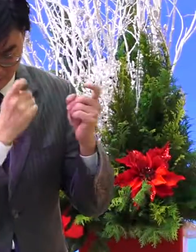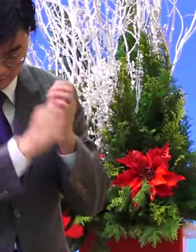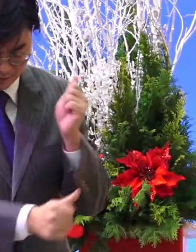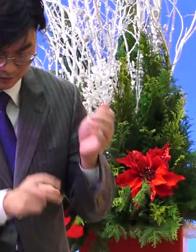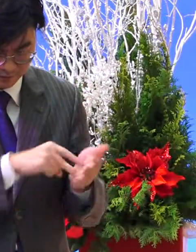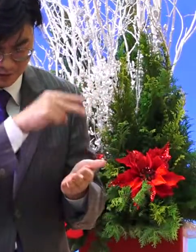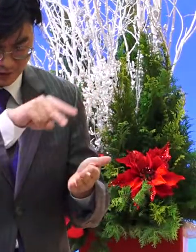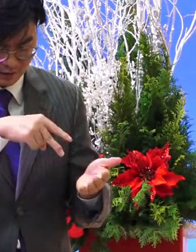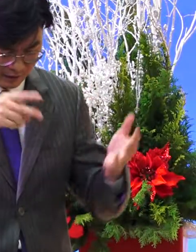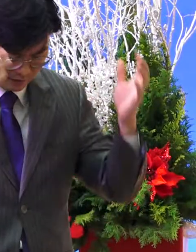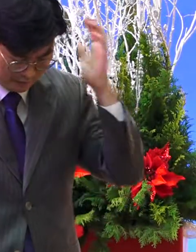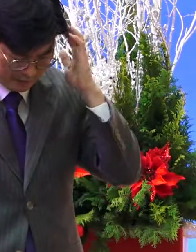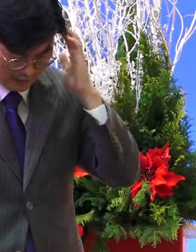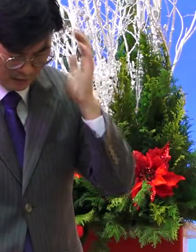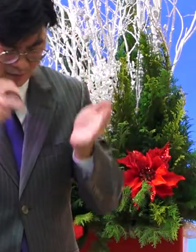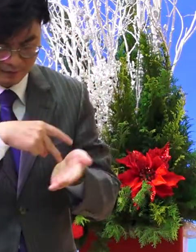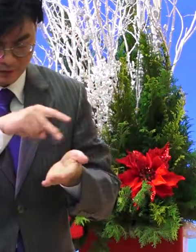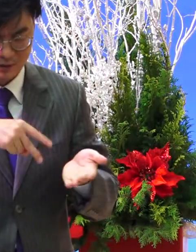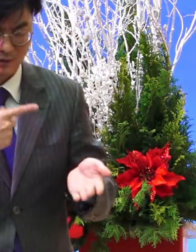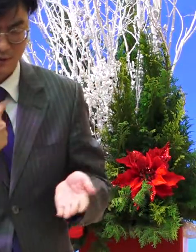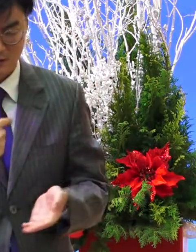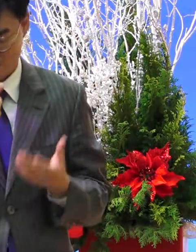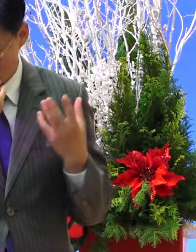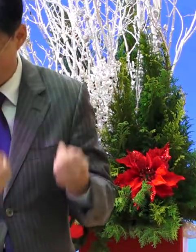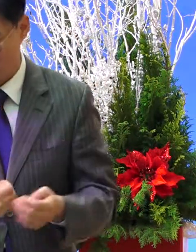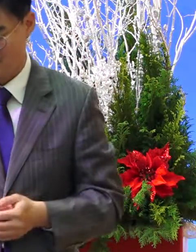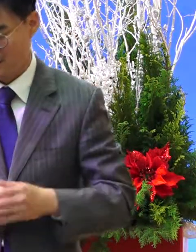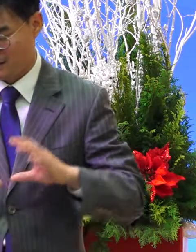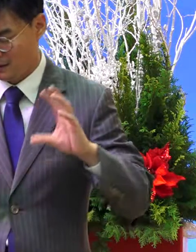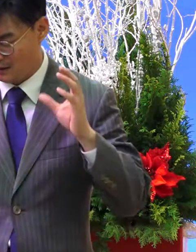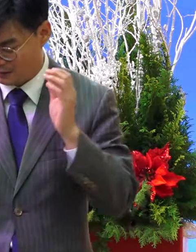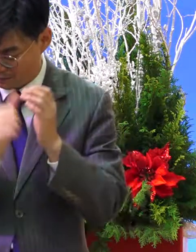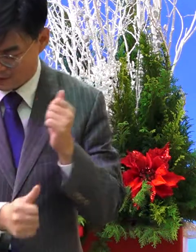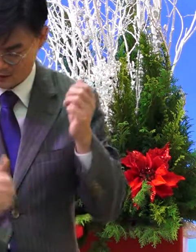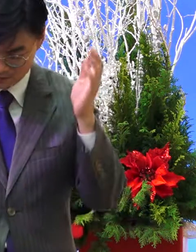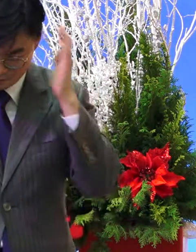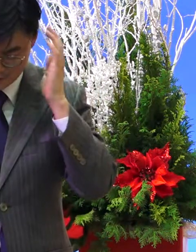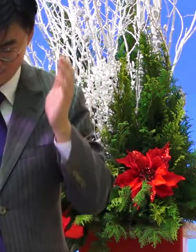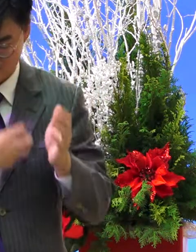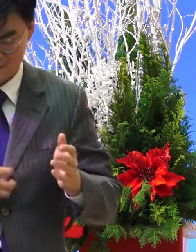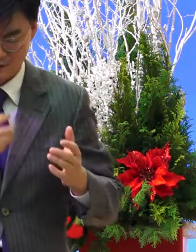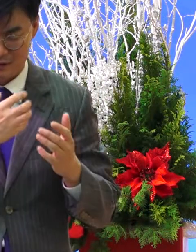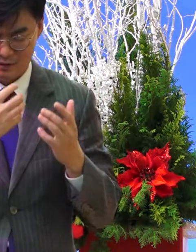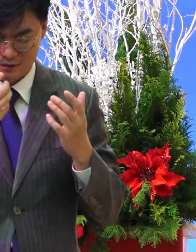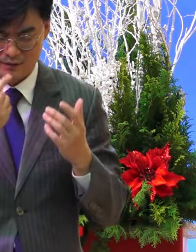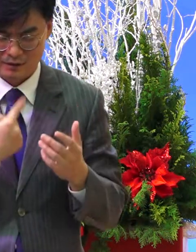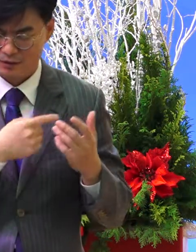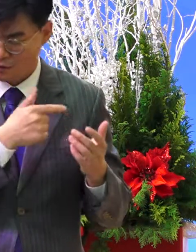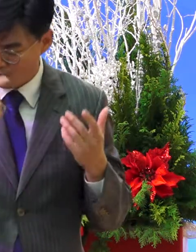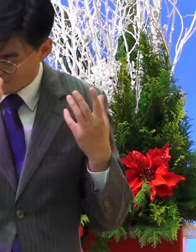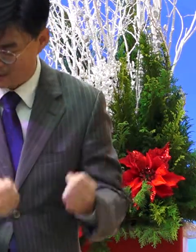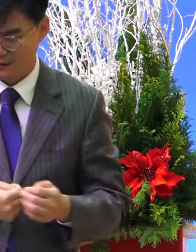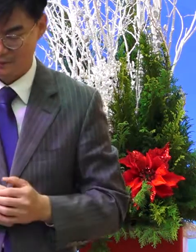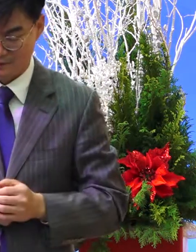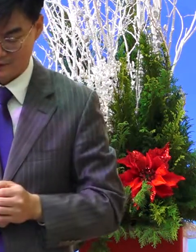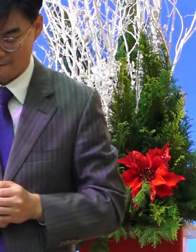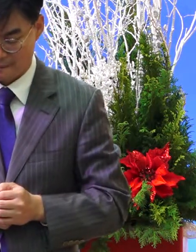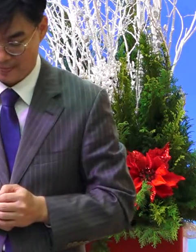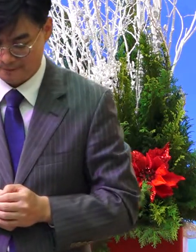걸으며 세상을 착하며 때로 세상에 빠져서 살 때가 너무나 많았습니다. 세상 사람들이 추구하는 것을